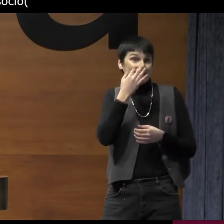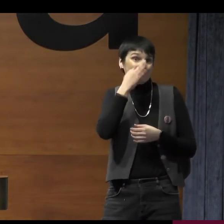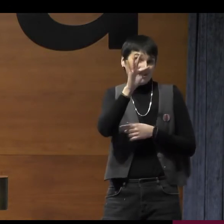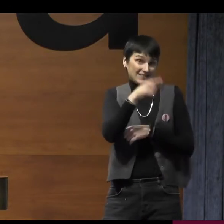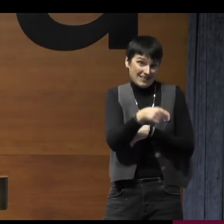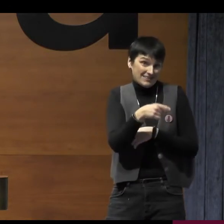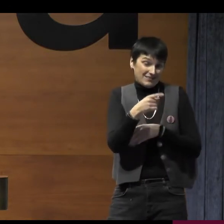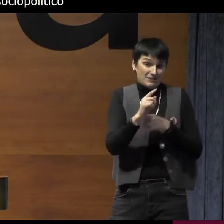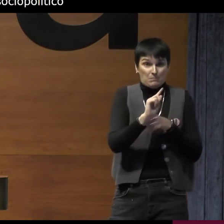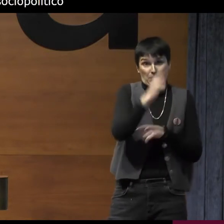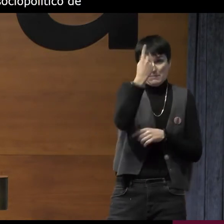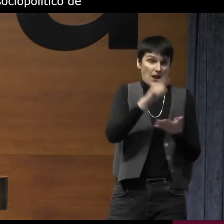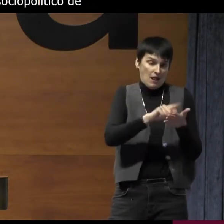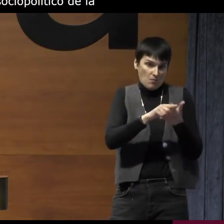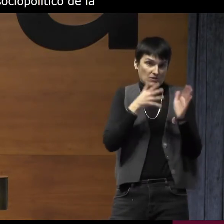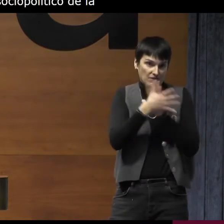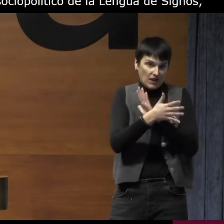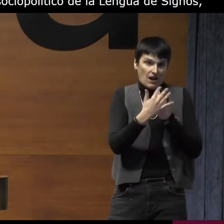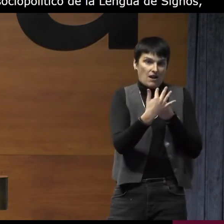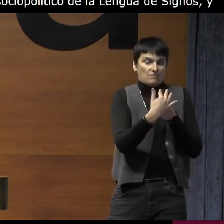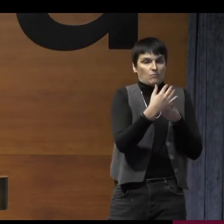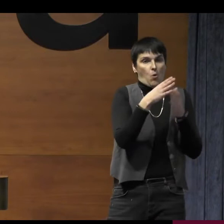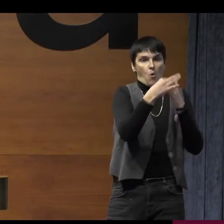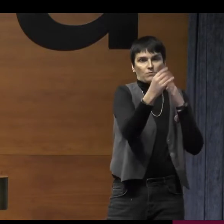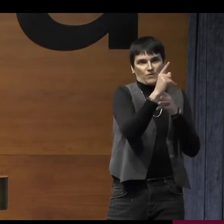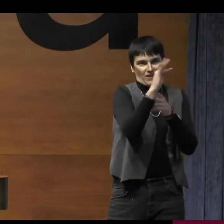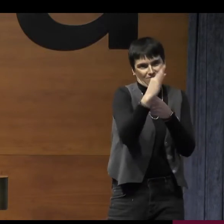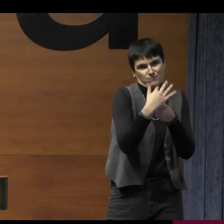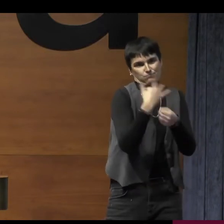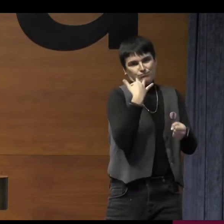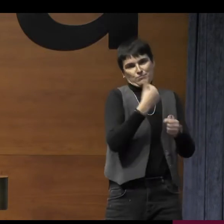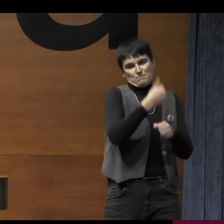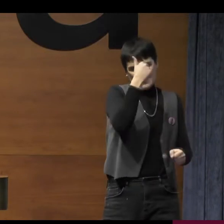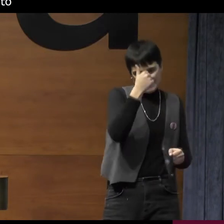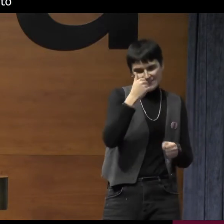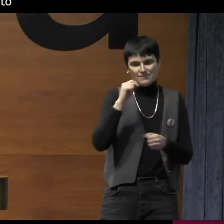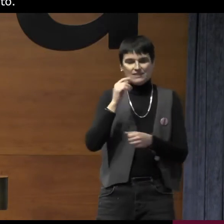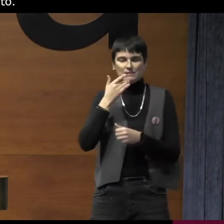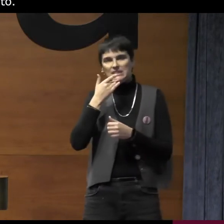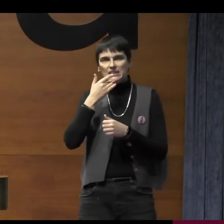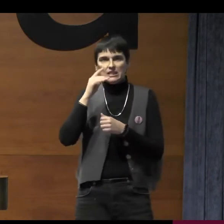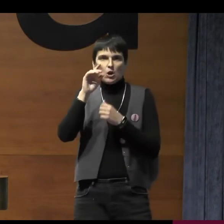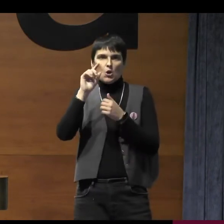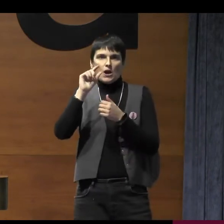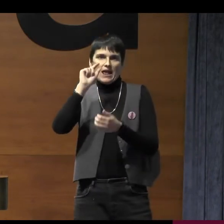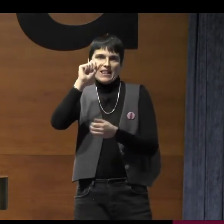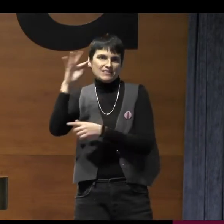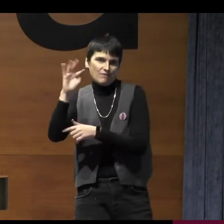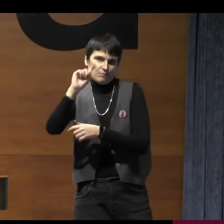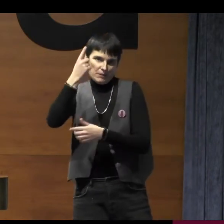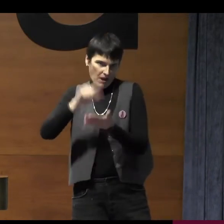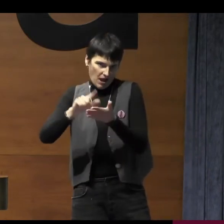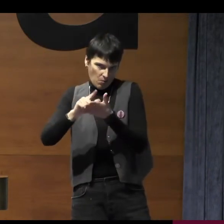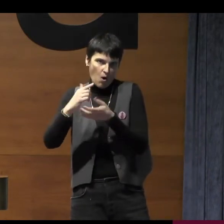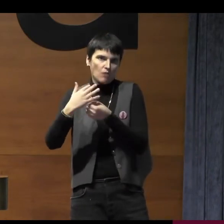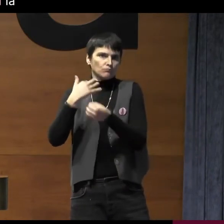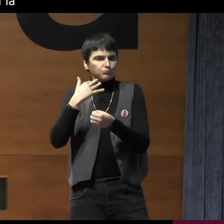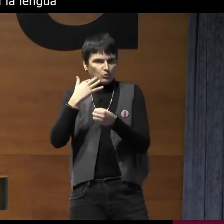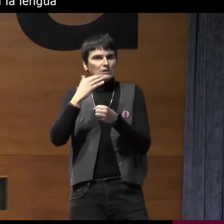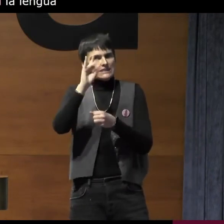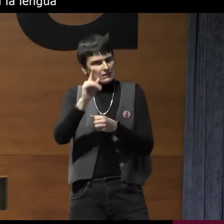las conclusiones. Si la lengua francesa era la L1 y optaban